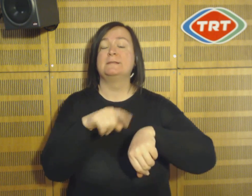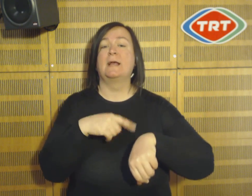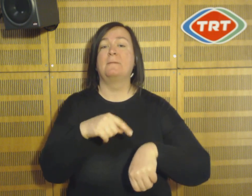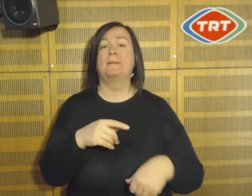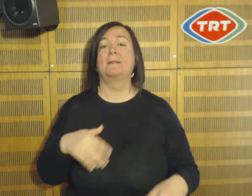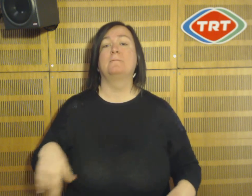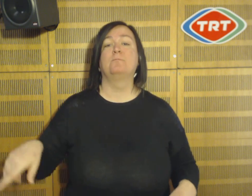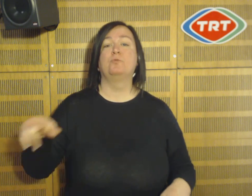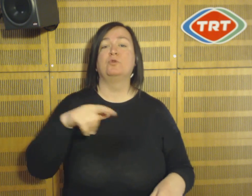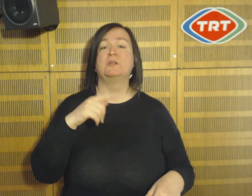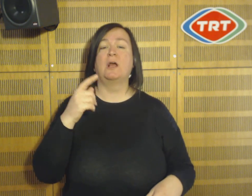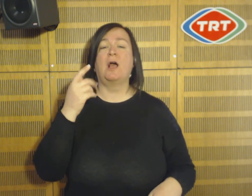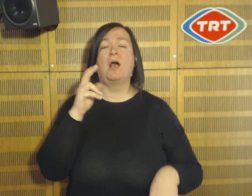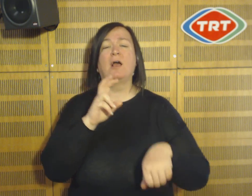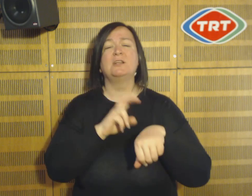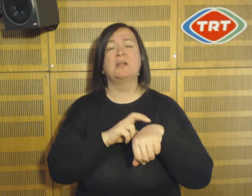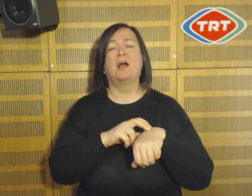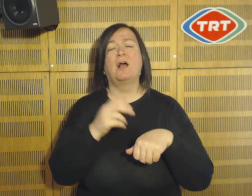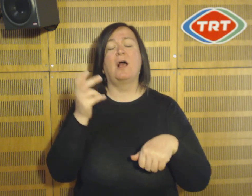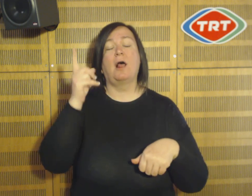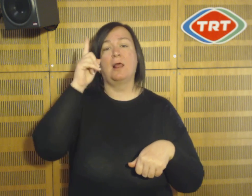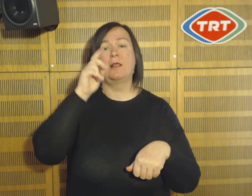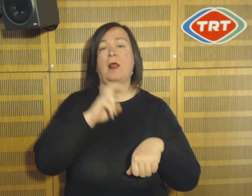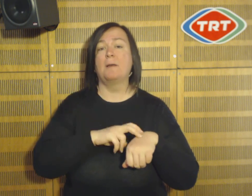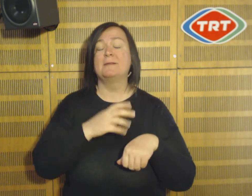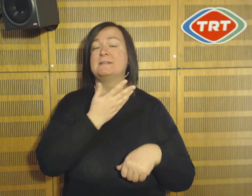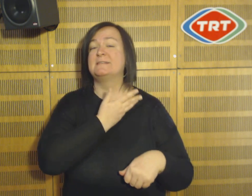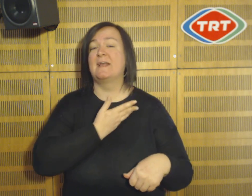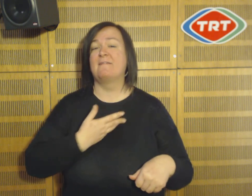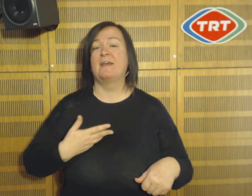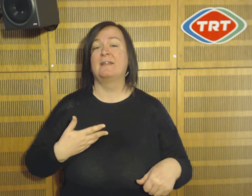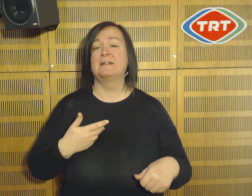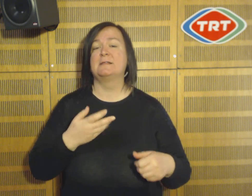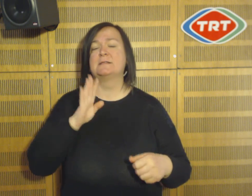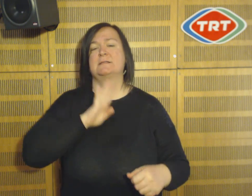bütün şehitlerimize Allah'tan rahmet sevenlerine sabır